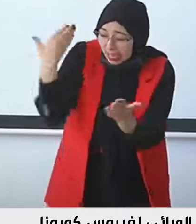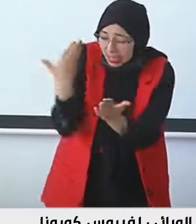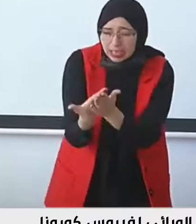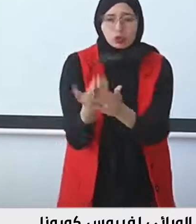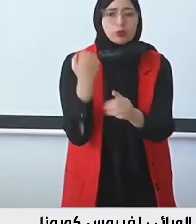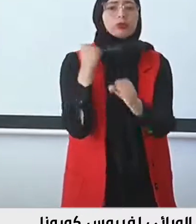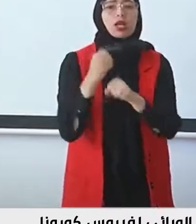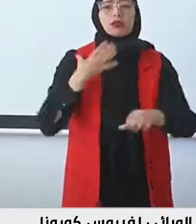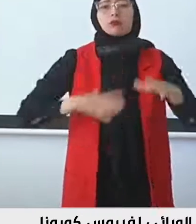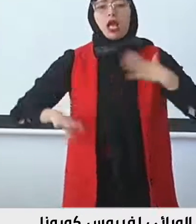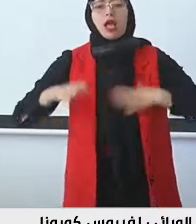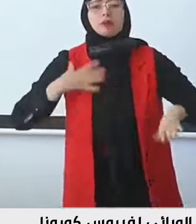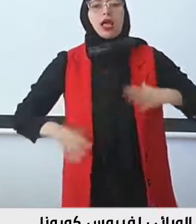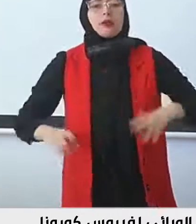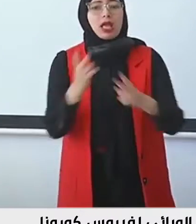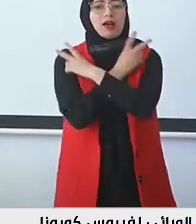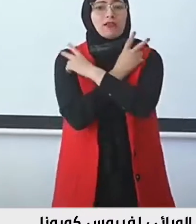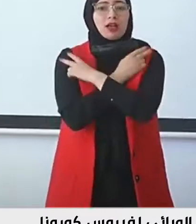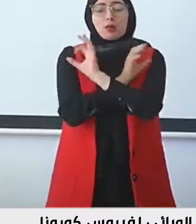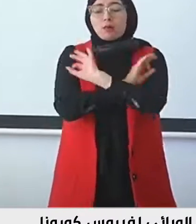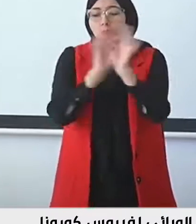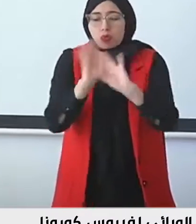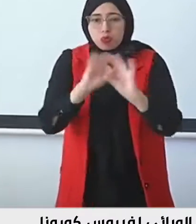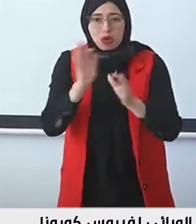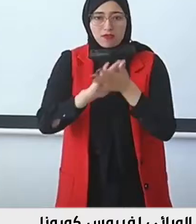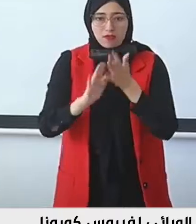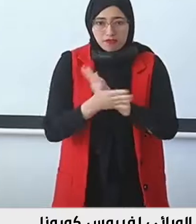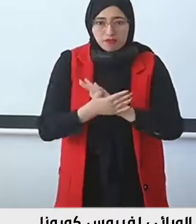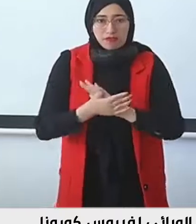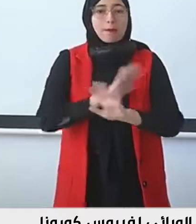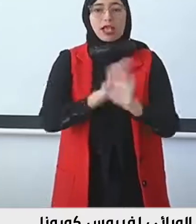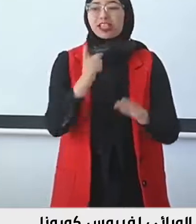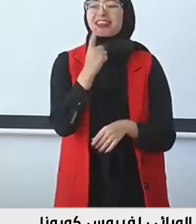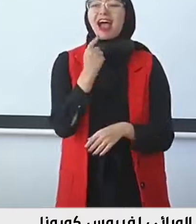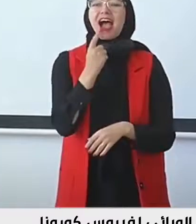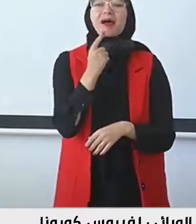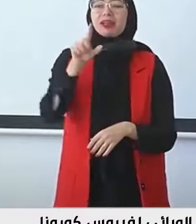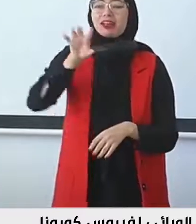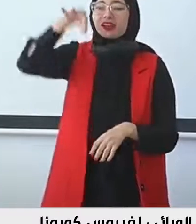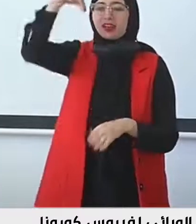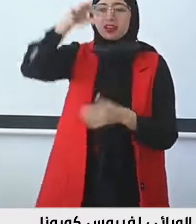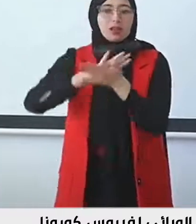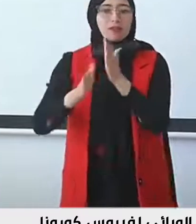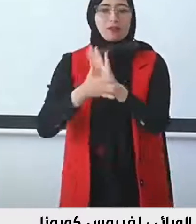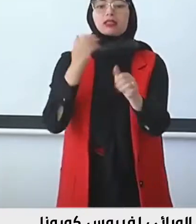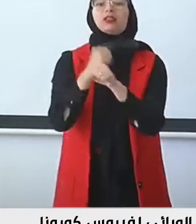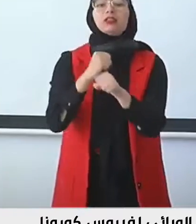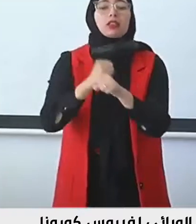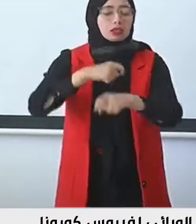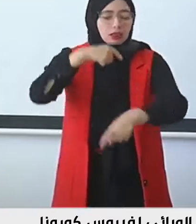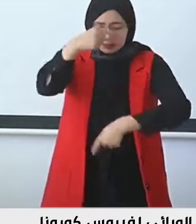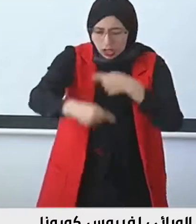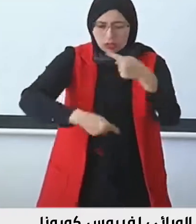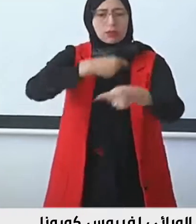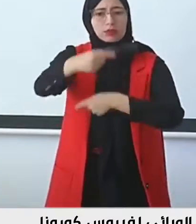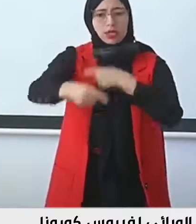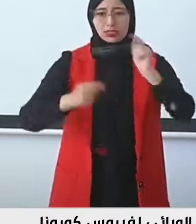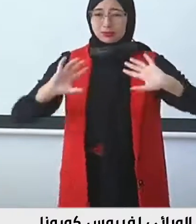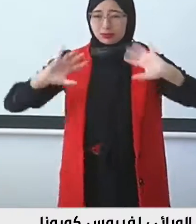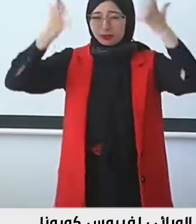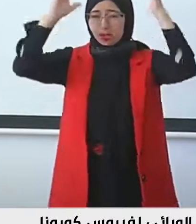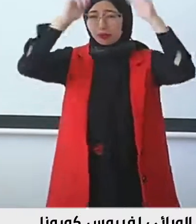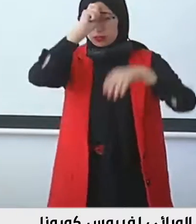الان، ايام العطل ايام الاعياد الوطنيه وهم قاعدين يخدموا ليل نهار.